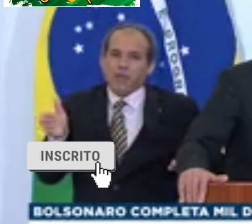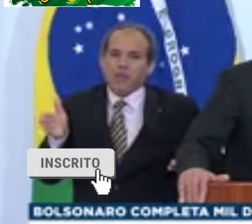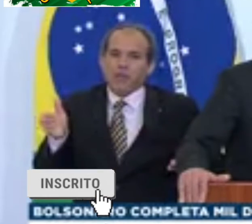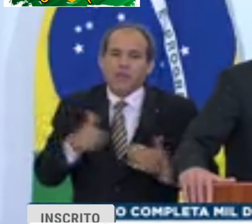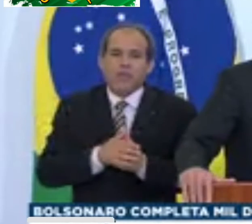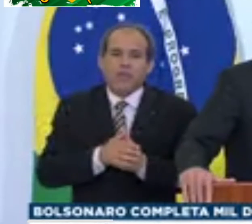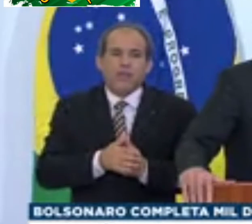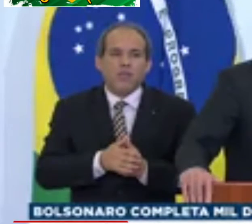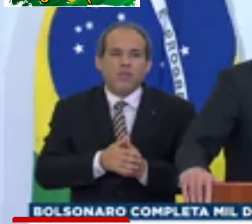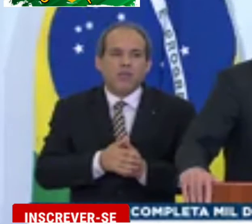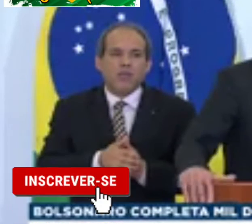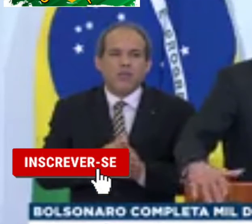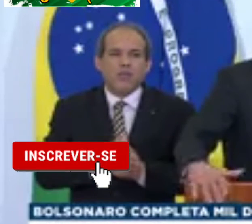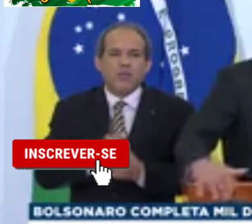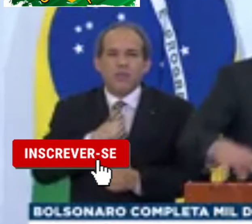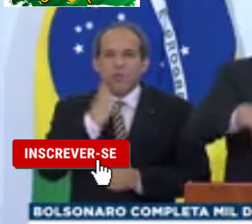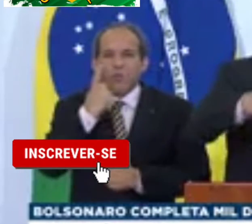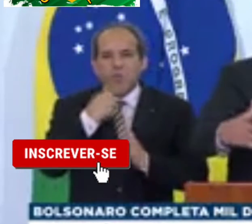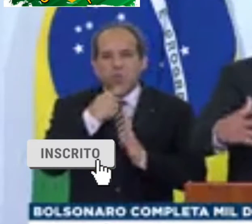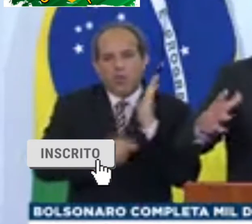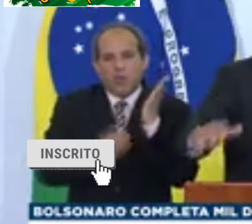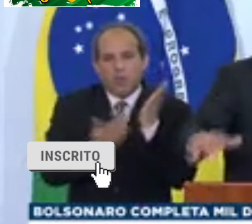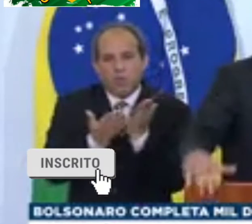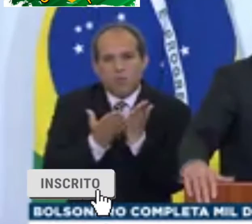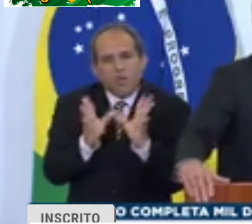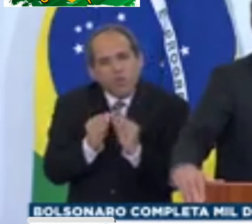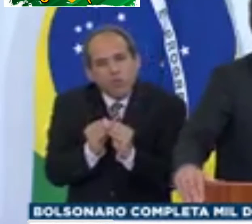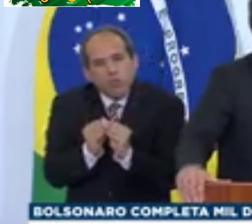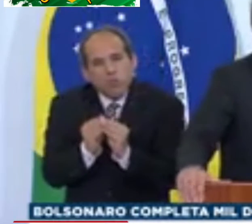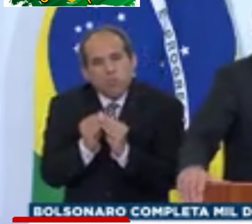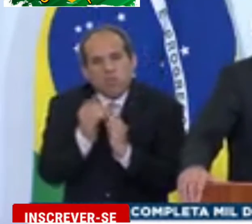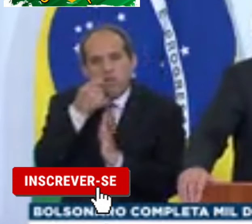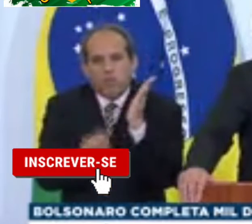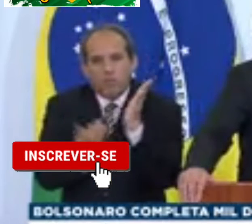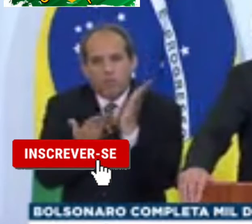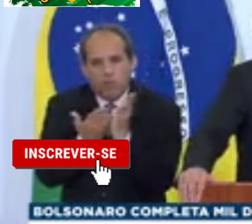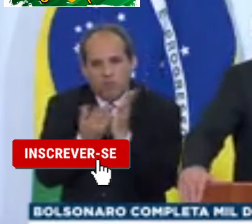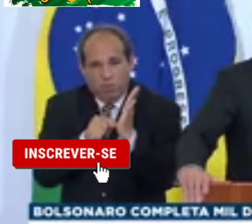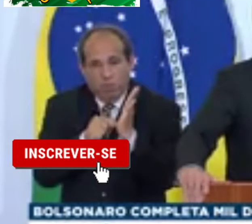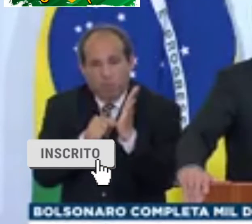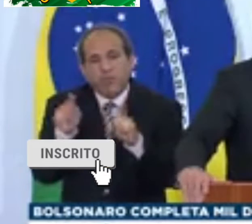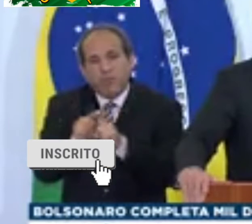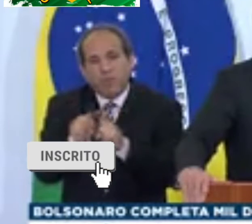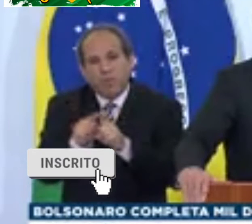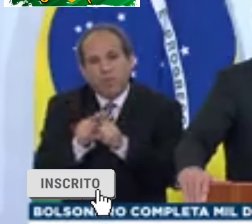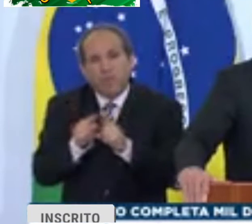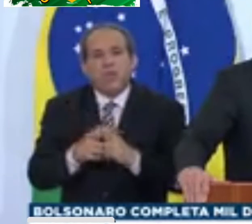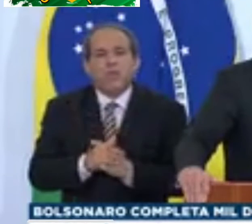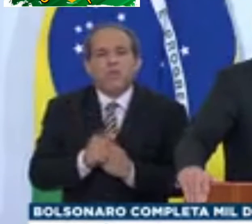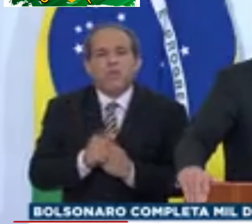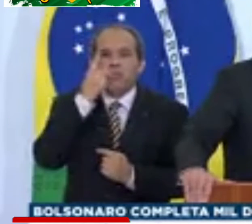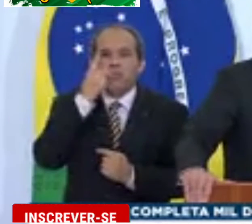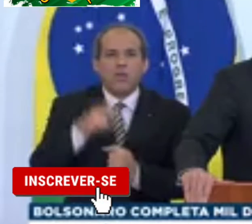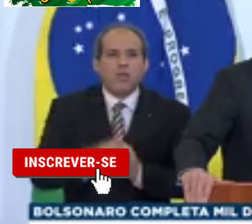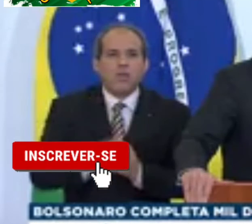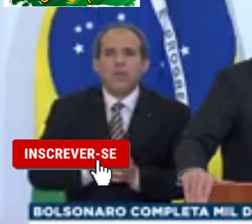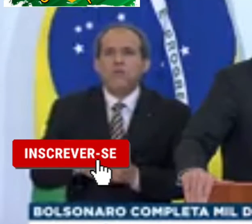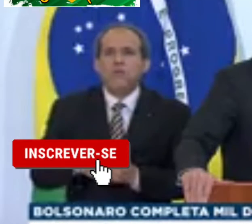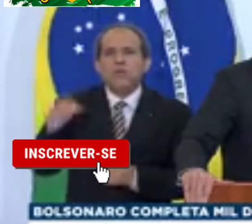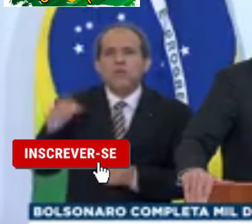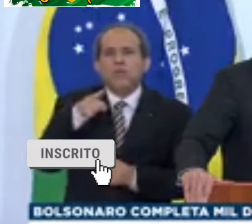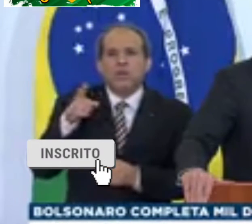E tem uma passagem bíblica, um resumo de uma passagem bíblica também, que diz: nada